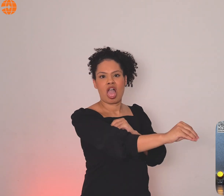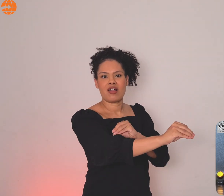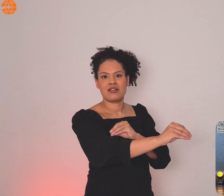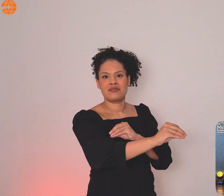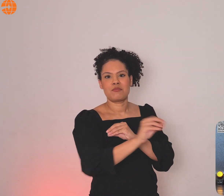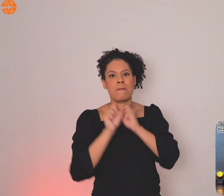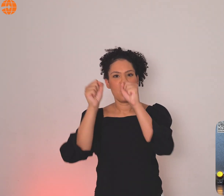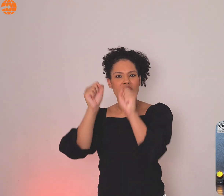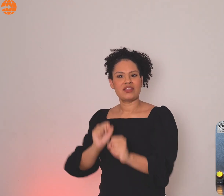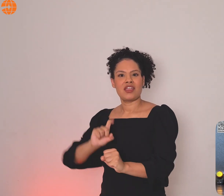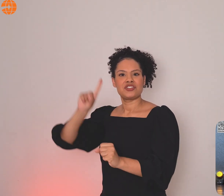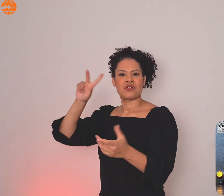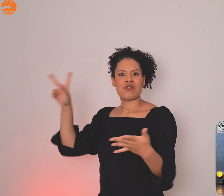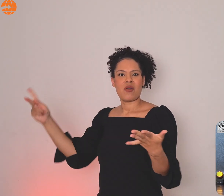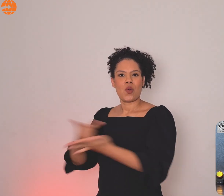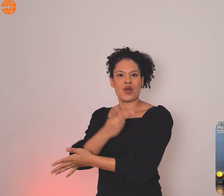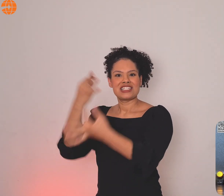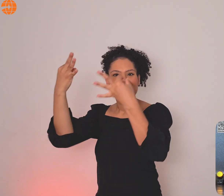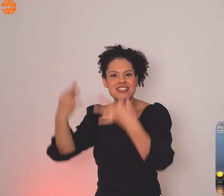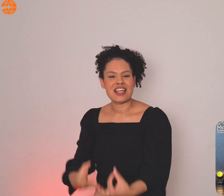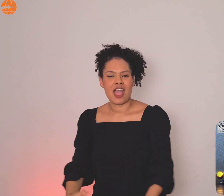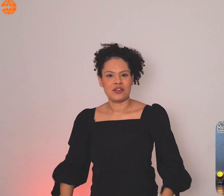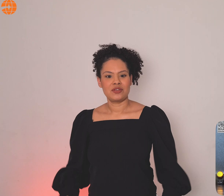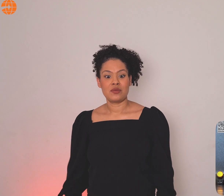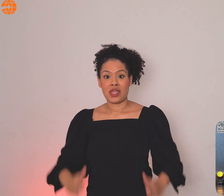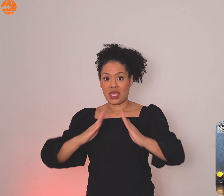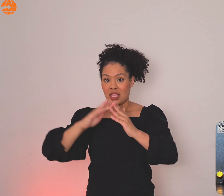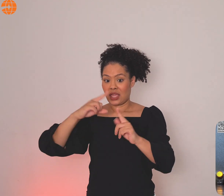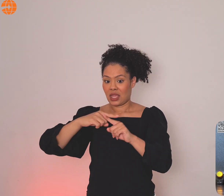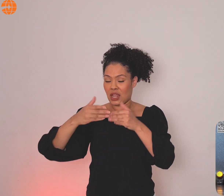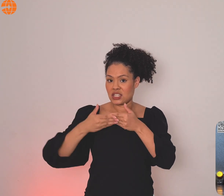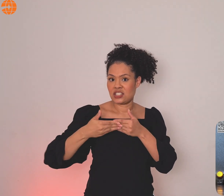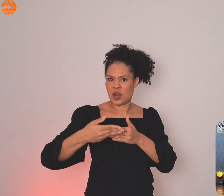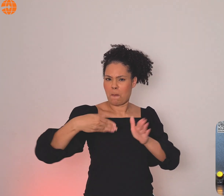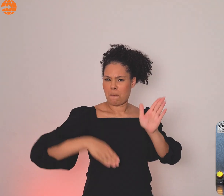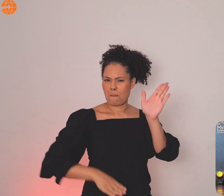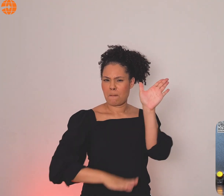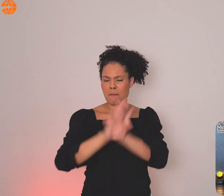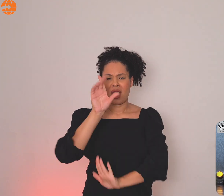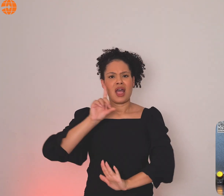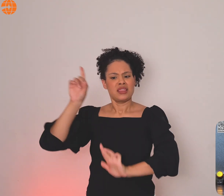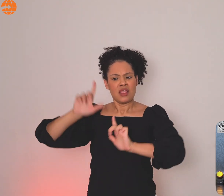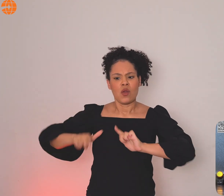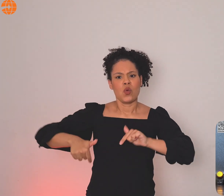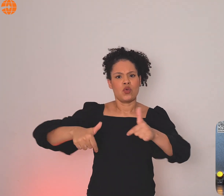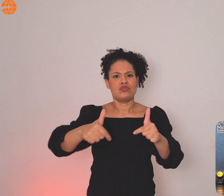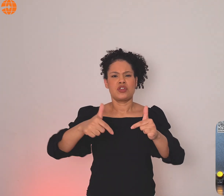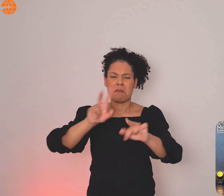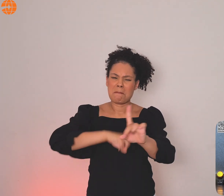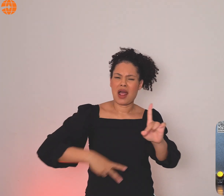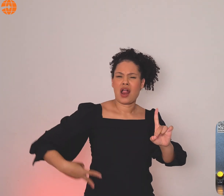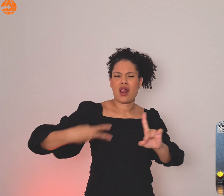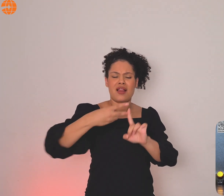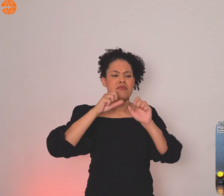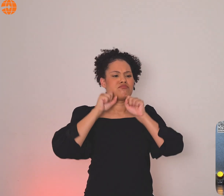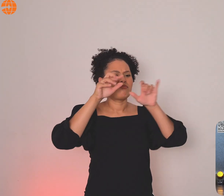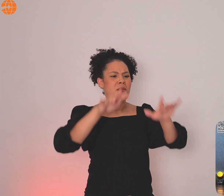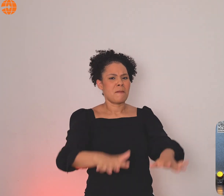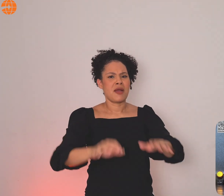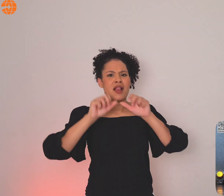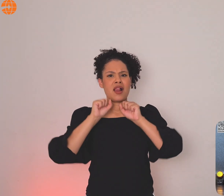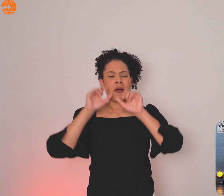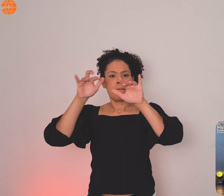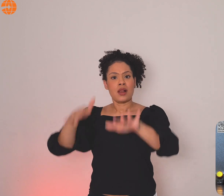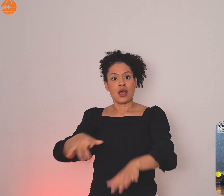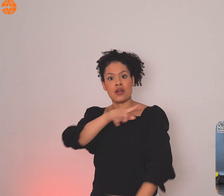Quando a igreja avança, você vê que Deus opera e que Ele multiplica as bênçãos, e então você vai crer. Isso também